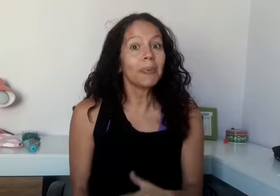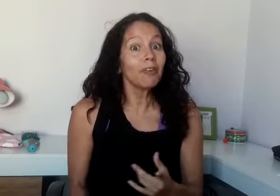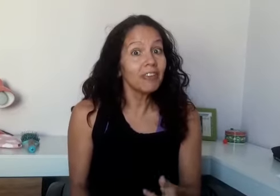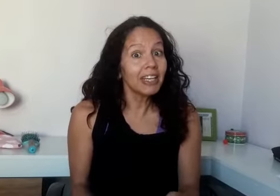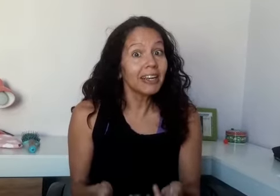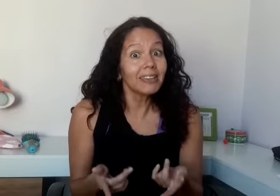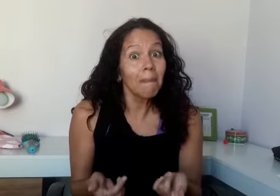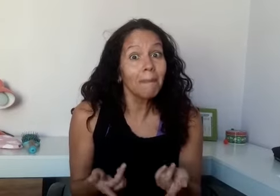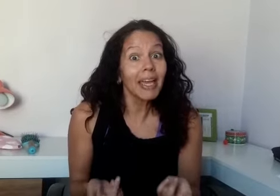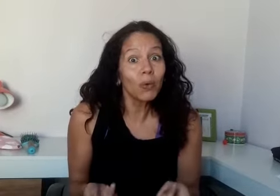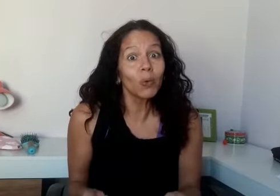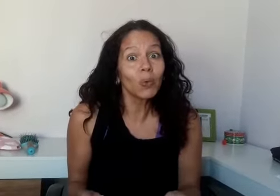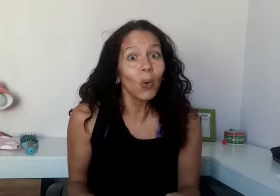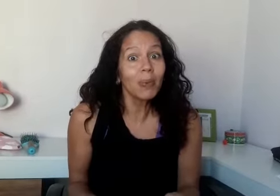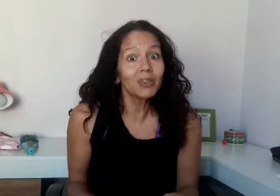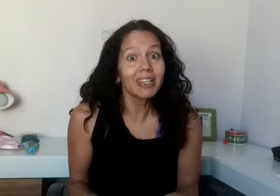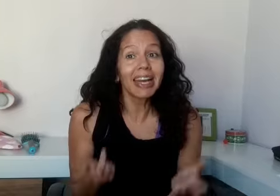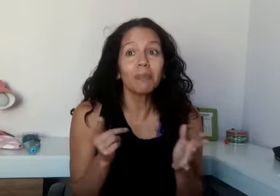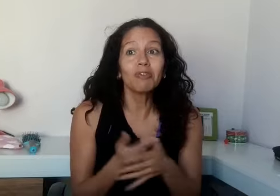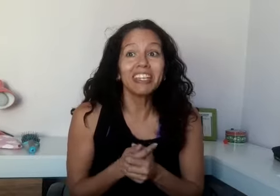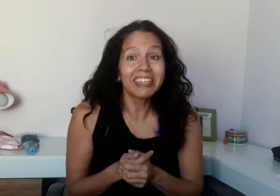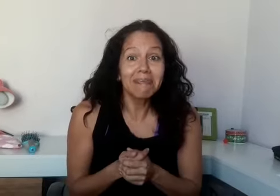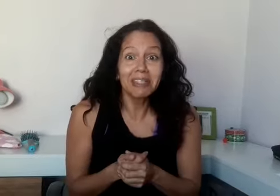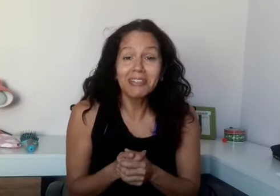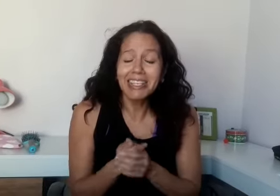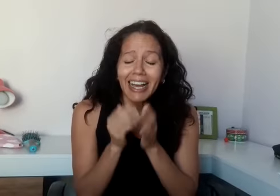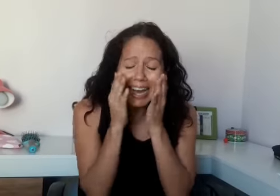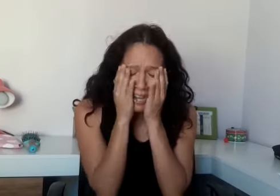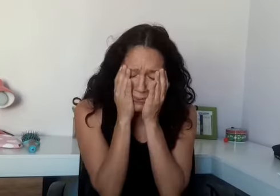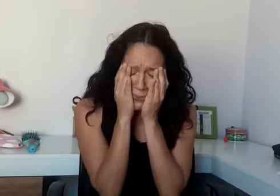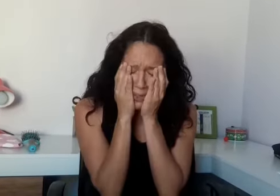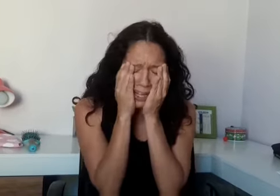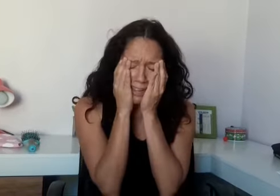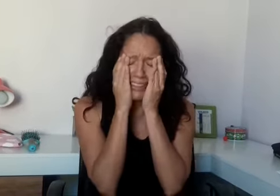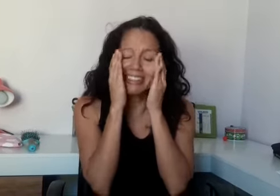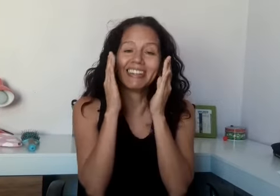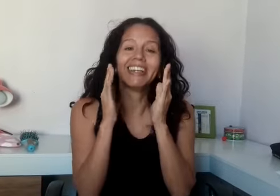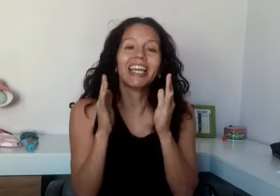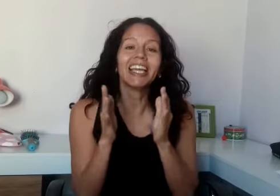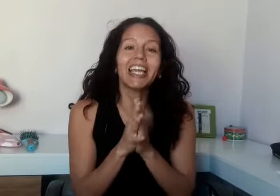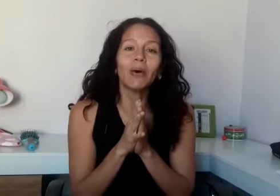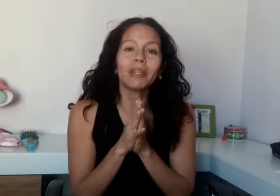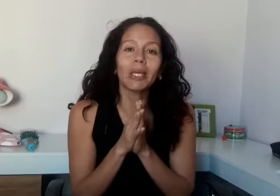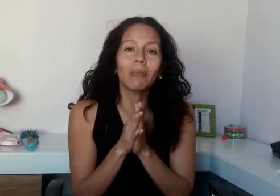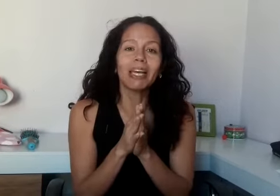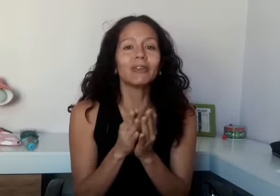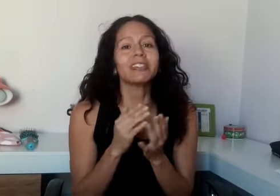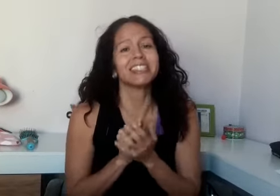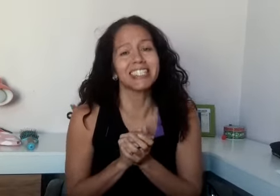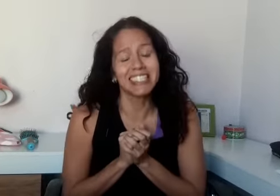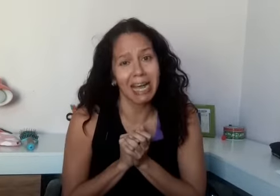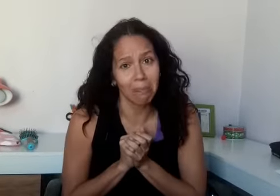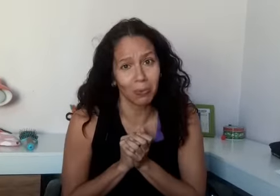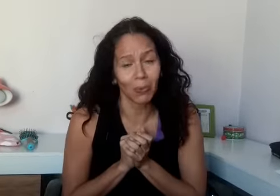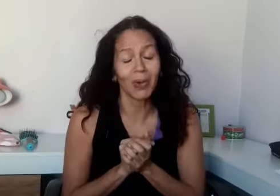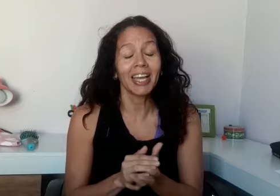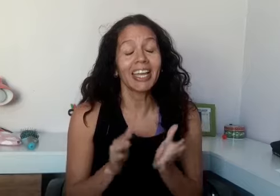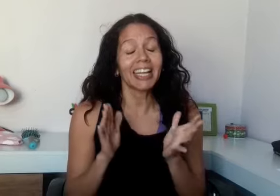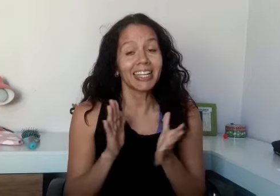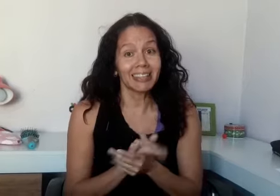prof Ana também contou o medo dela. A prof Ana tem medo de rato, e eu tenho medo de sapo. Então,